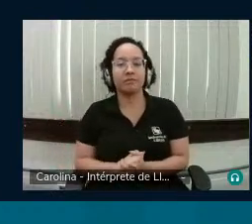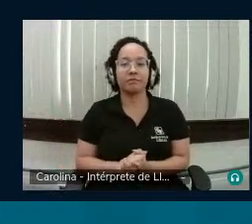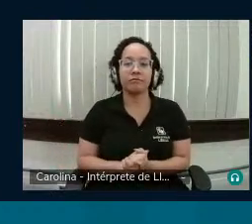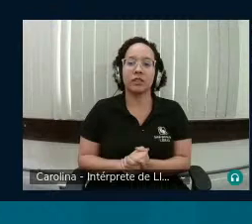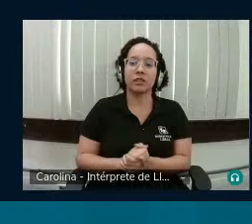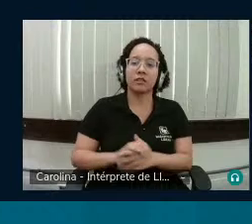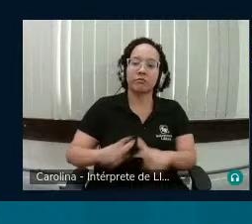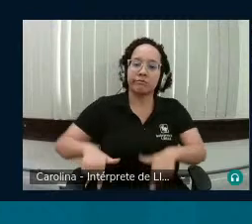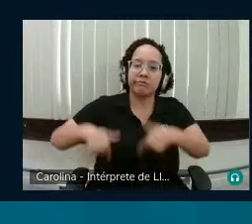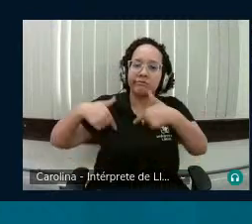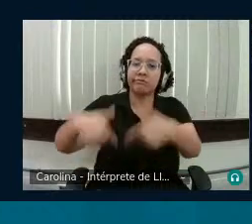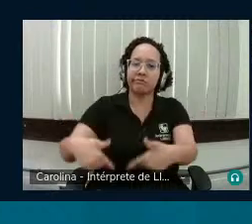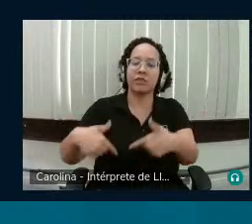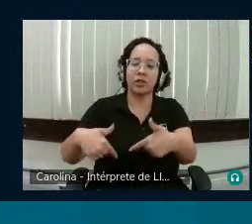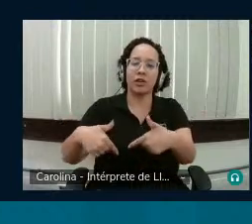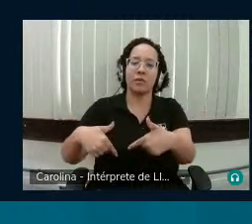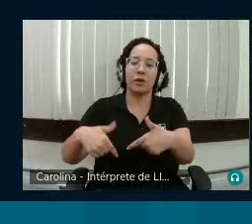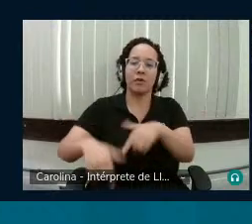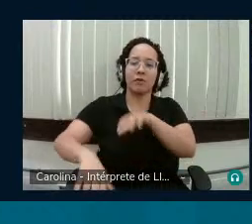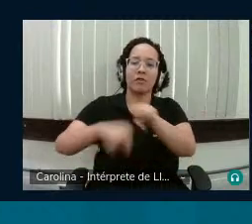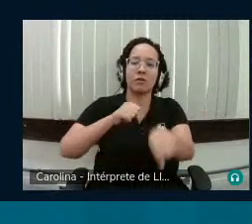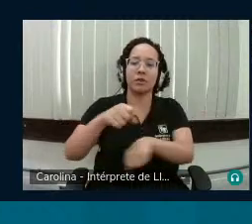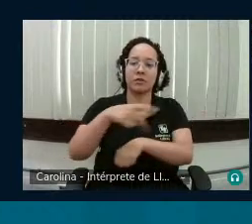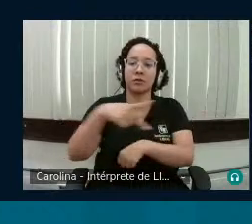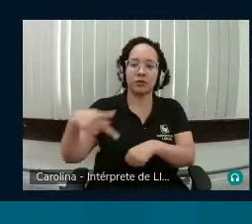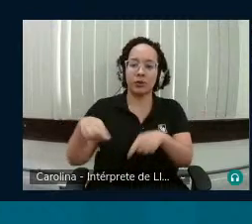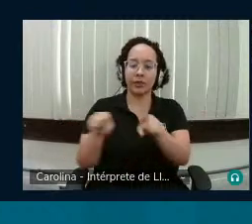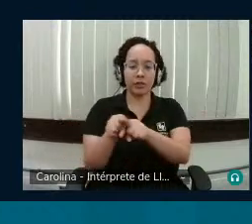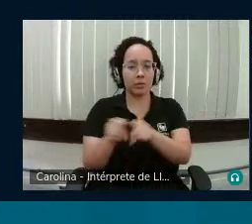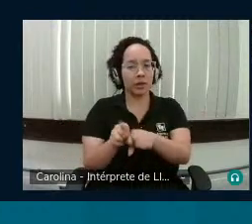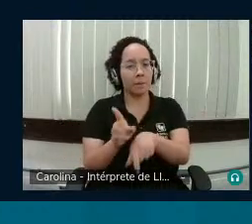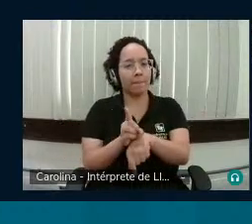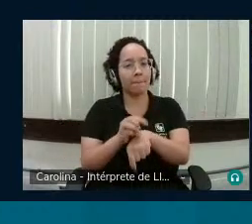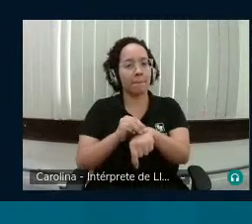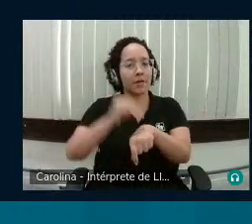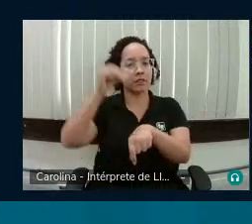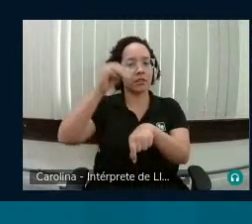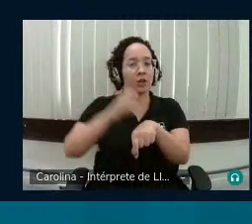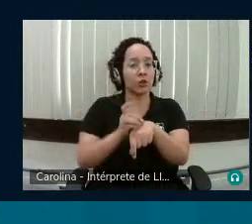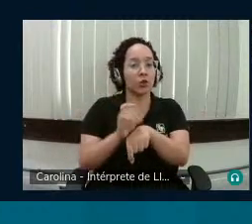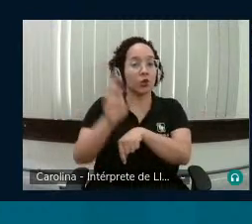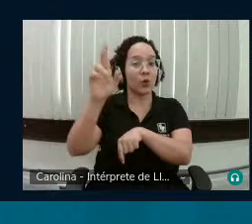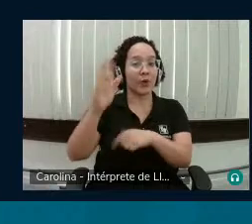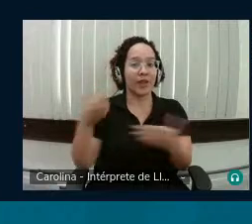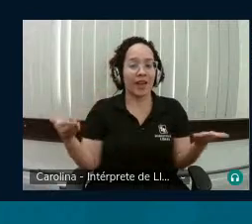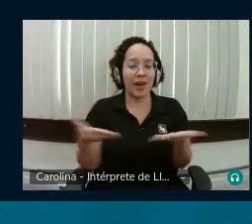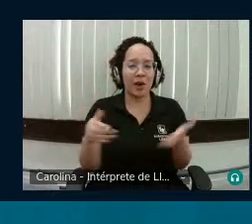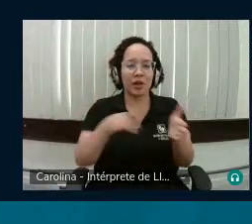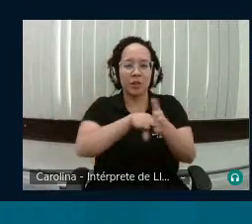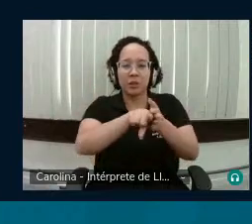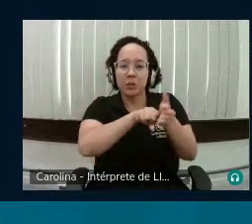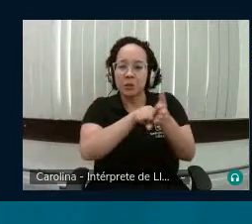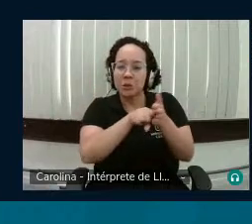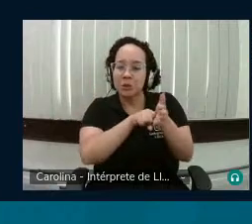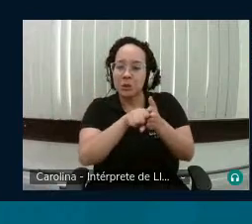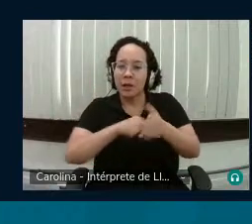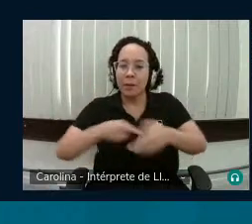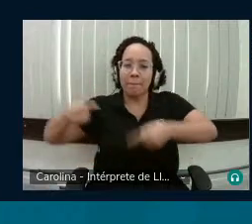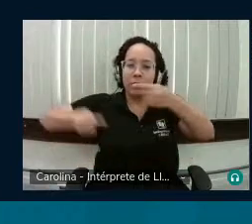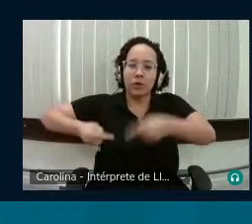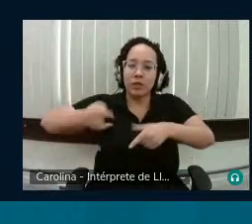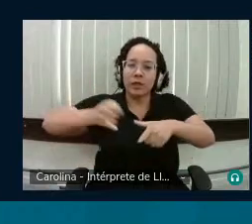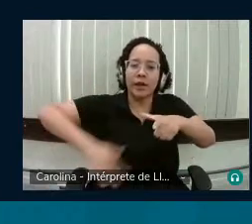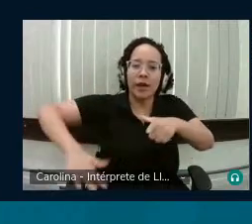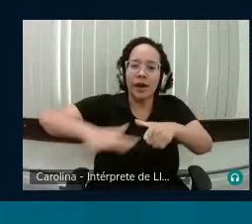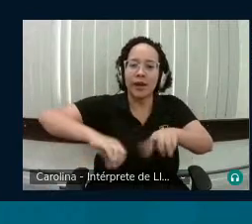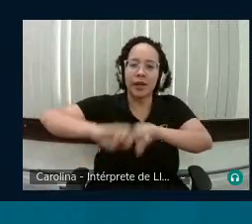de pós-graduação em Educação, no mestrado e no doutorado. Ela trabalha com o campo de pesquisa em políticas educacionais, com